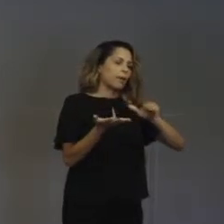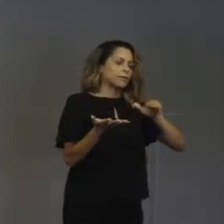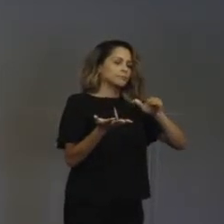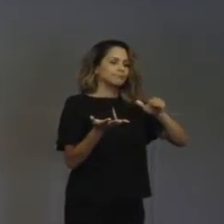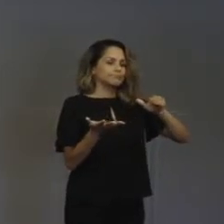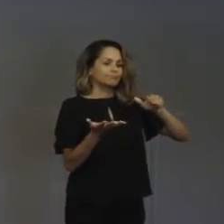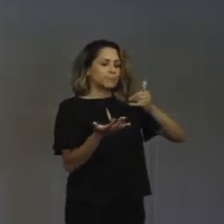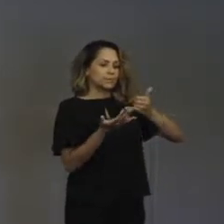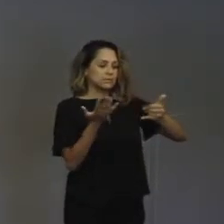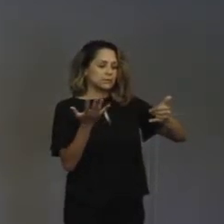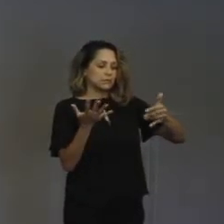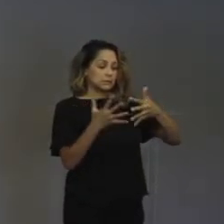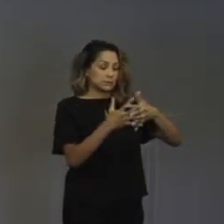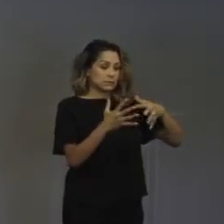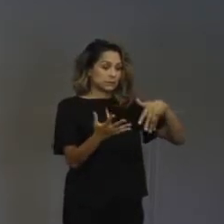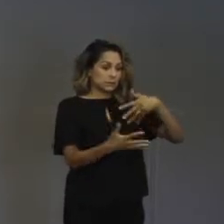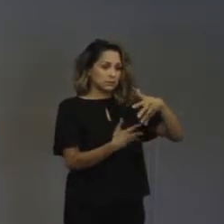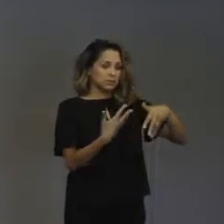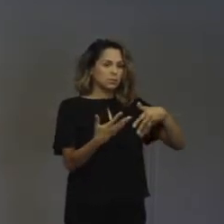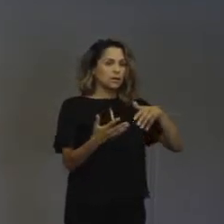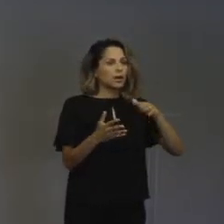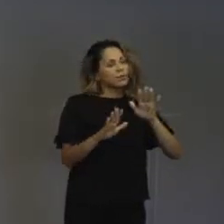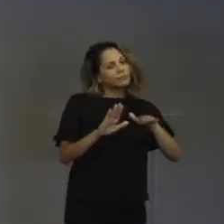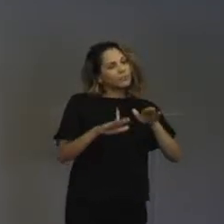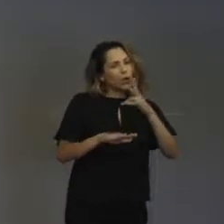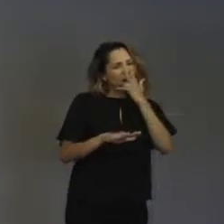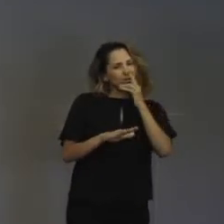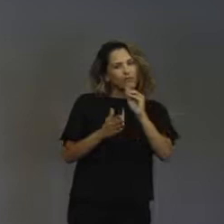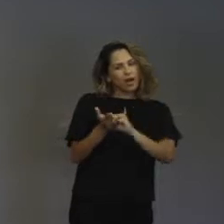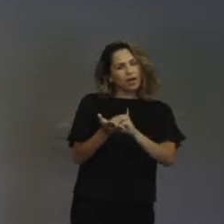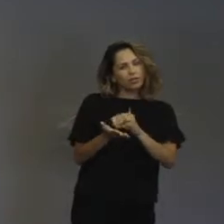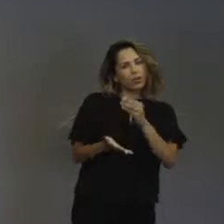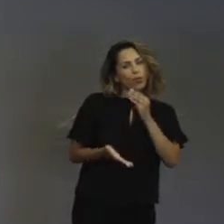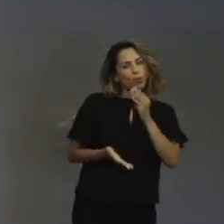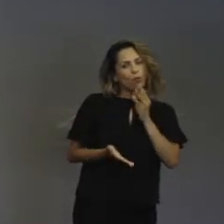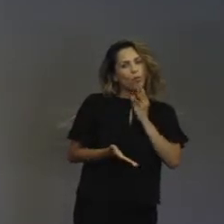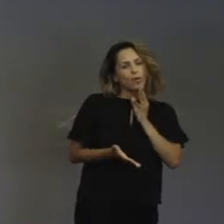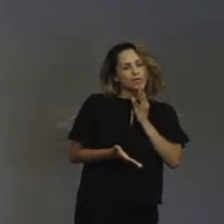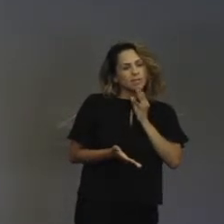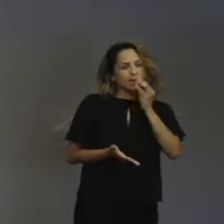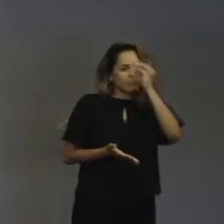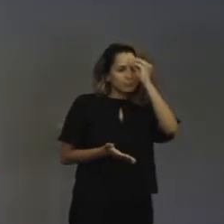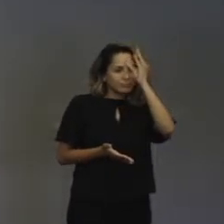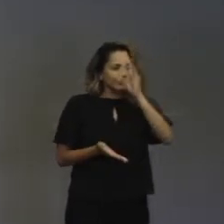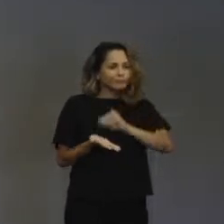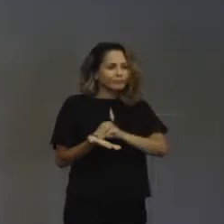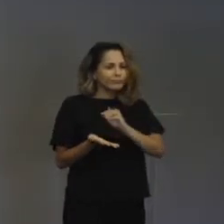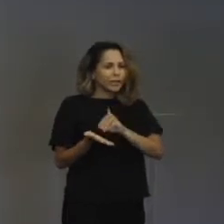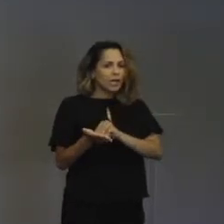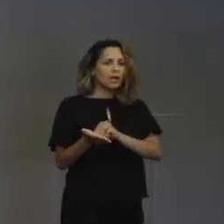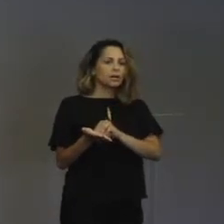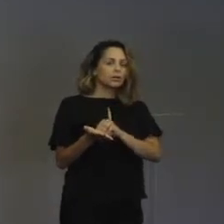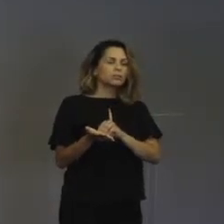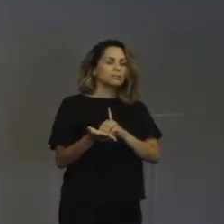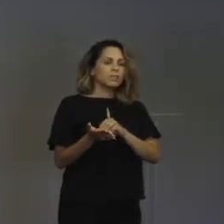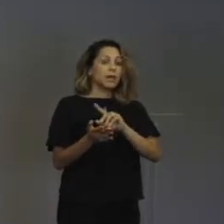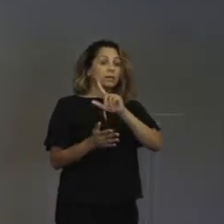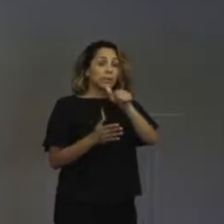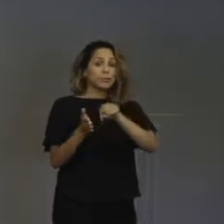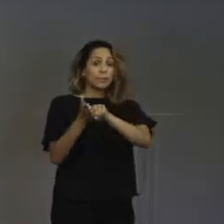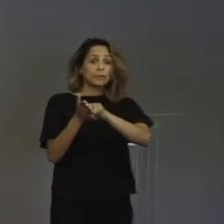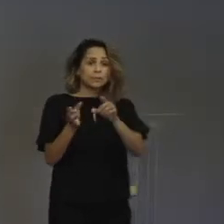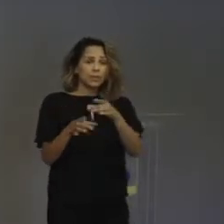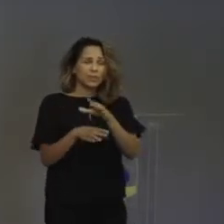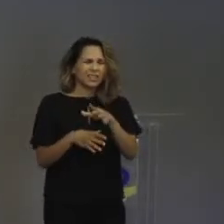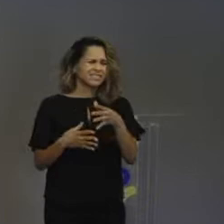meio do caminho. Eu acho que, em parte, é um desconhecimento, né? Quem nunca fez fala, meu Deus, vai ser super complexo, e daí, quando vai conversando com alguém,